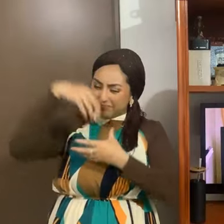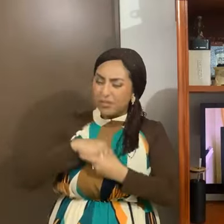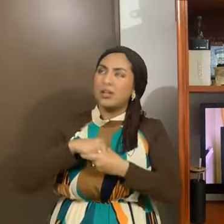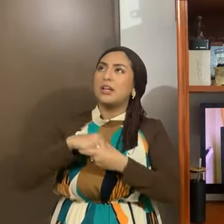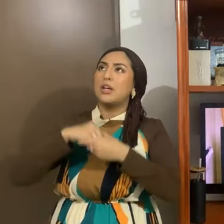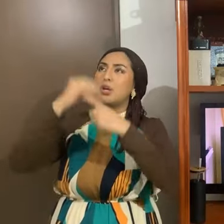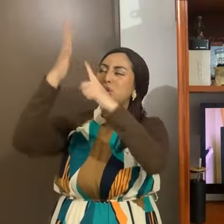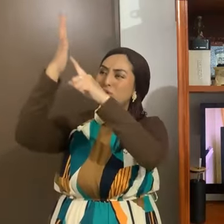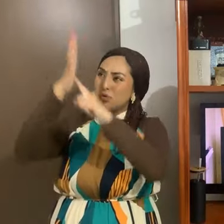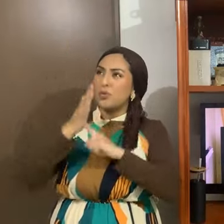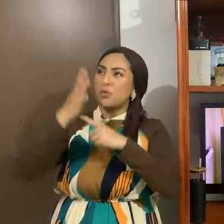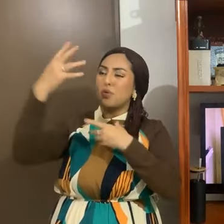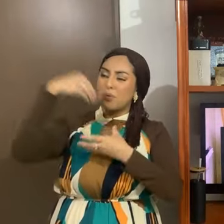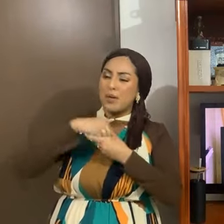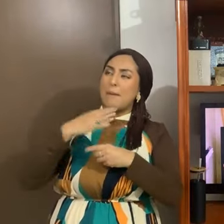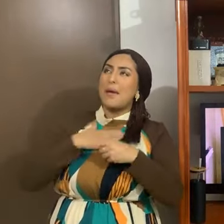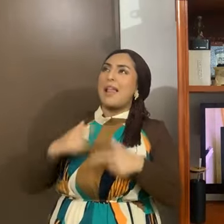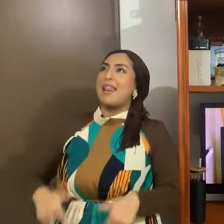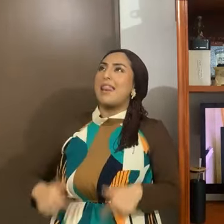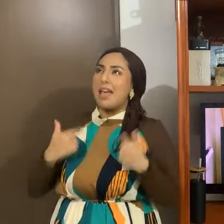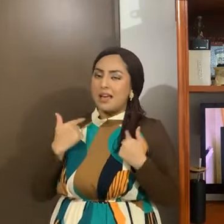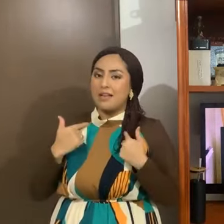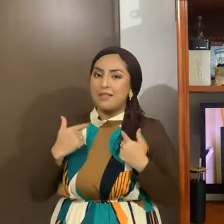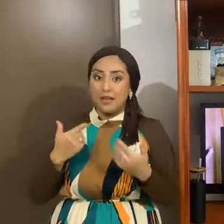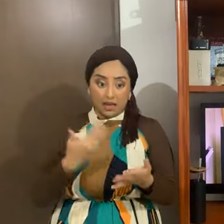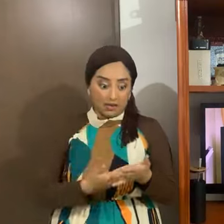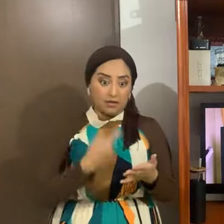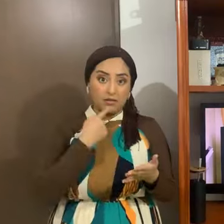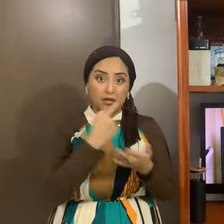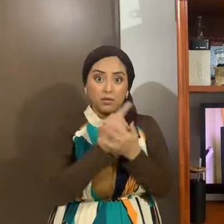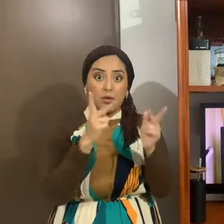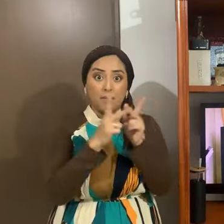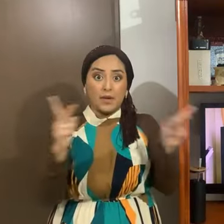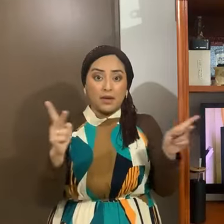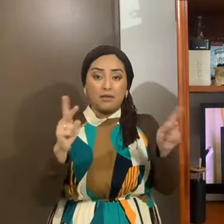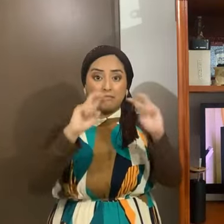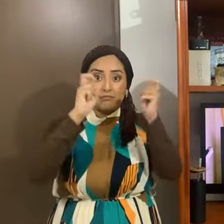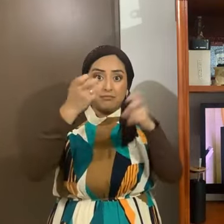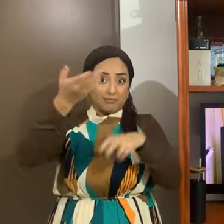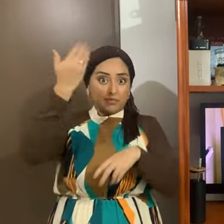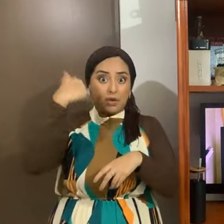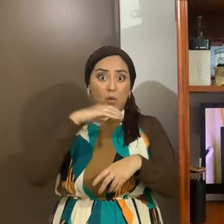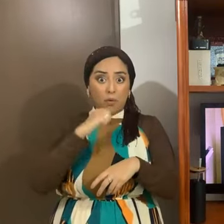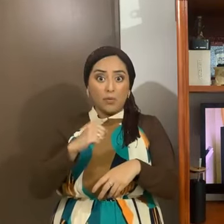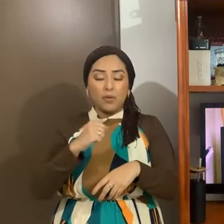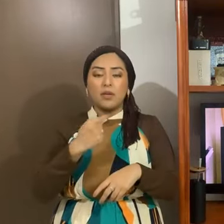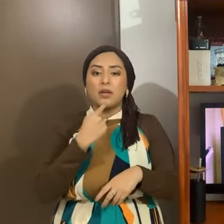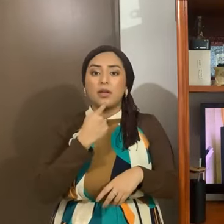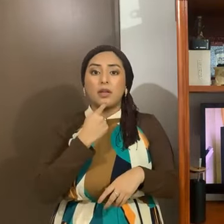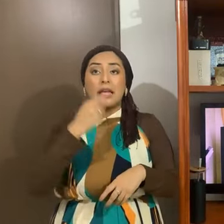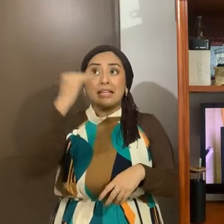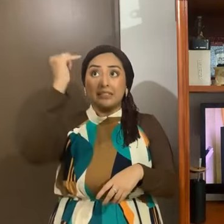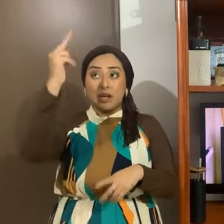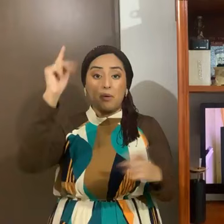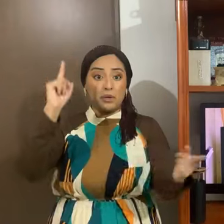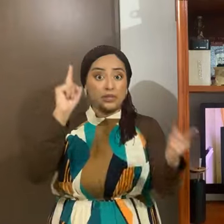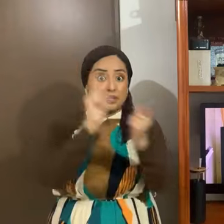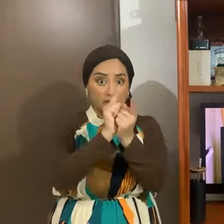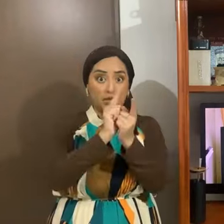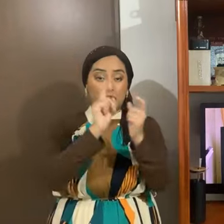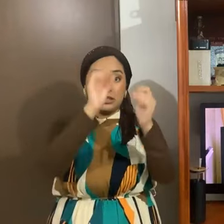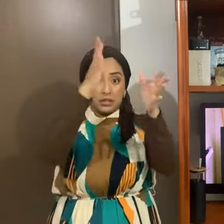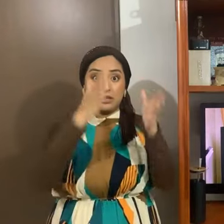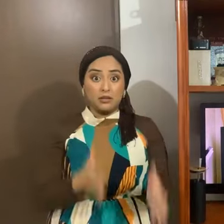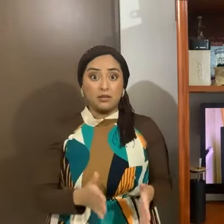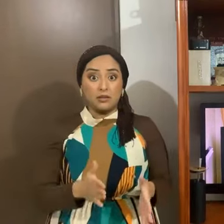te manifiestes en mi vida. Porque eso está, ya lo leímos en las parashot y en los temas pasados. Yahweh visita a sus siervos, y hay